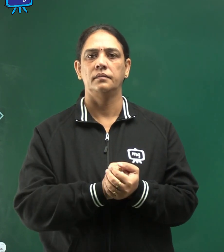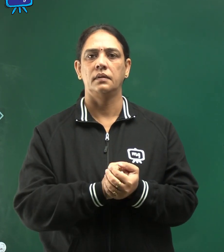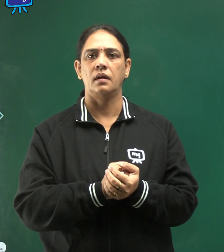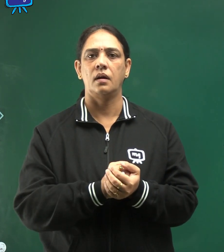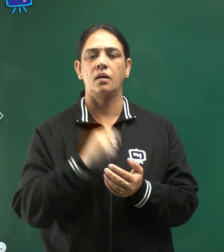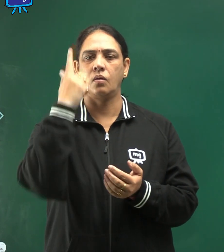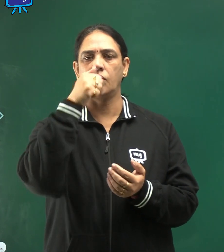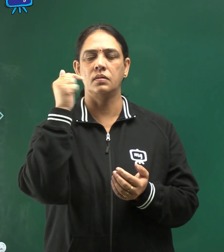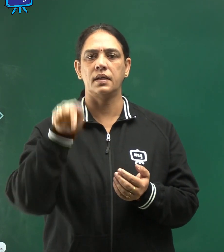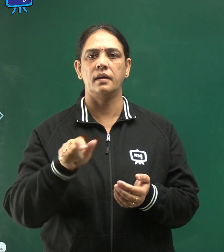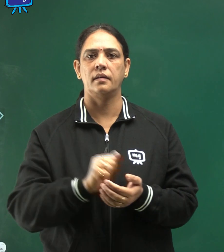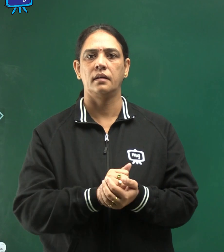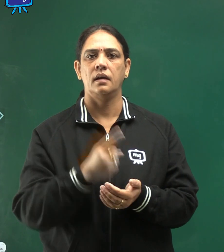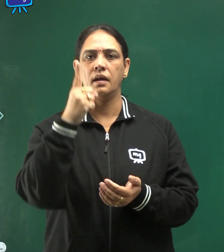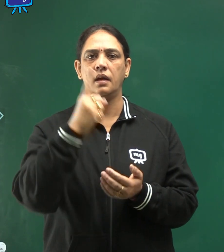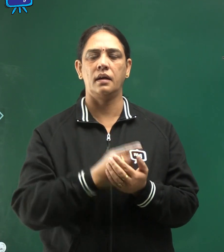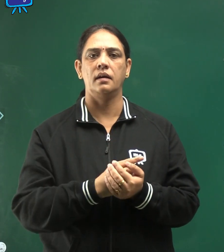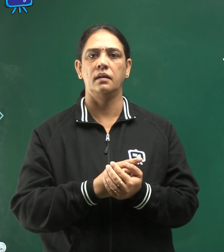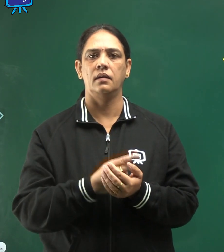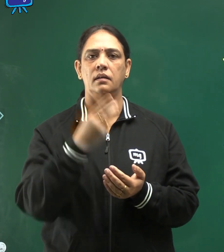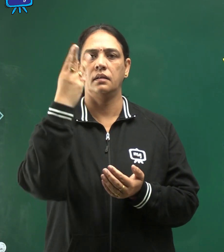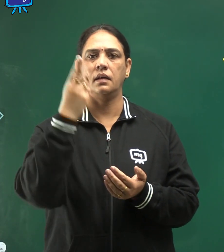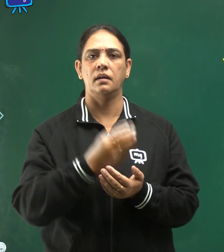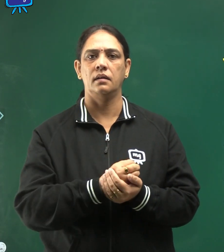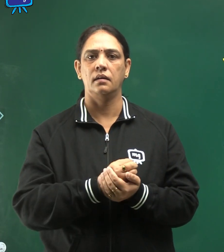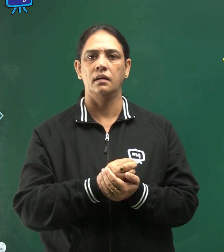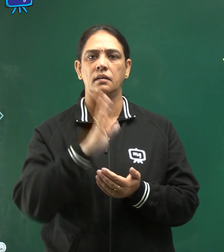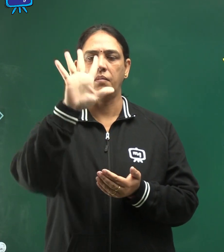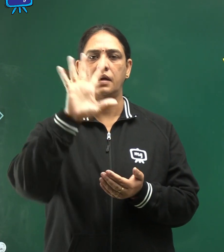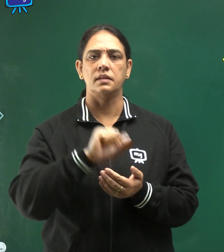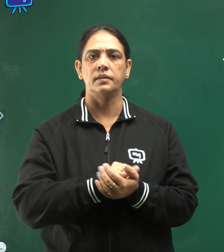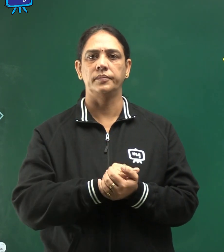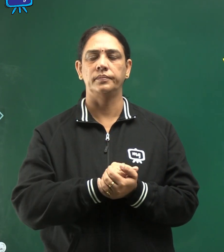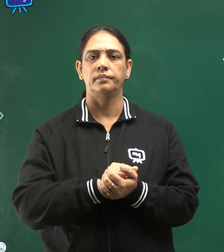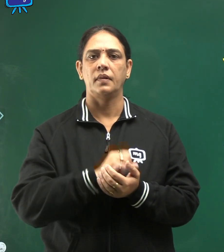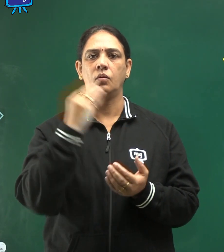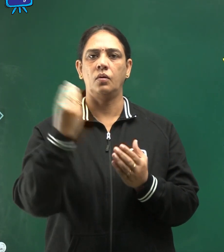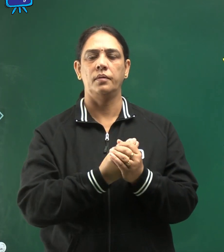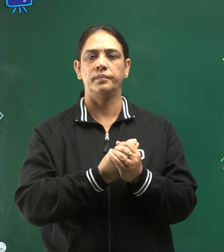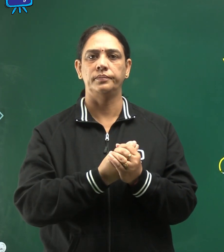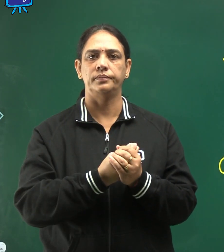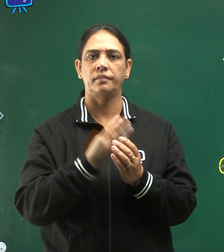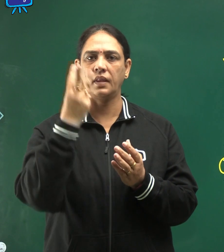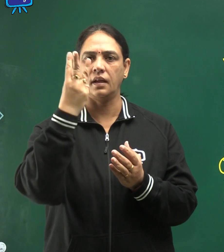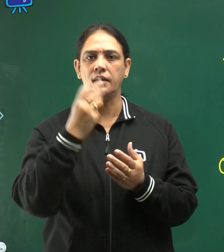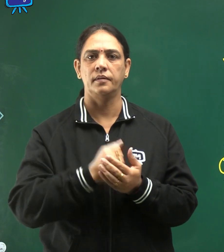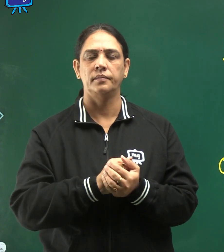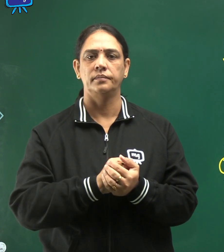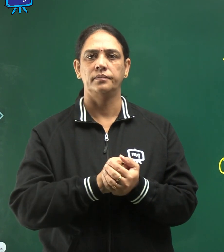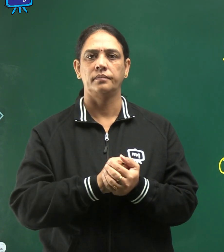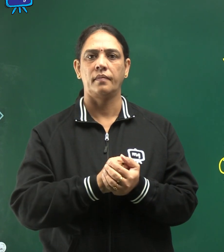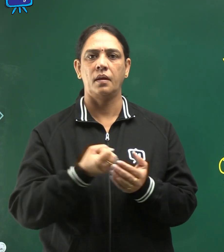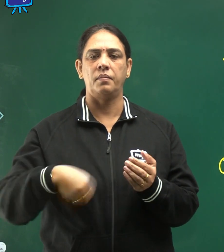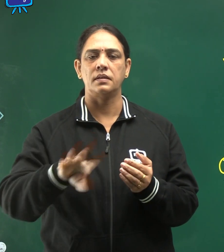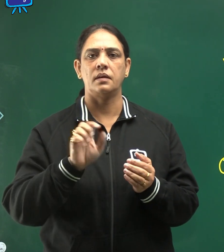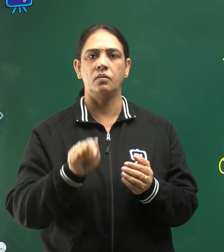कौन कौन से हैं? 1, 3, 5, कुल 3। पासे